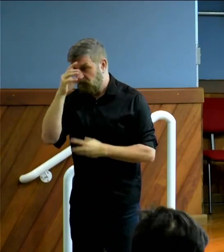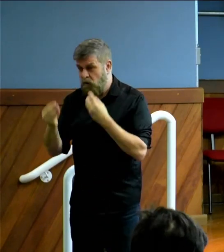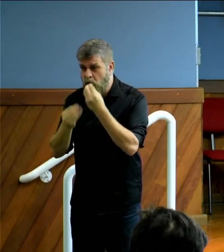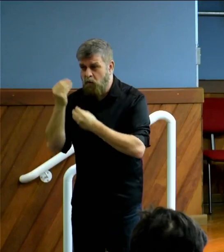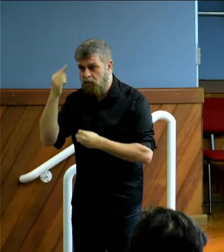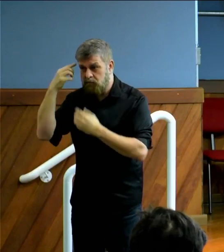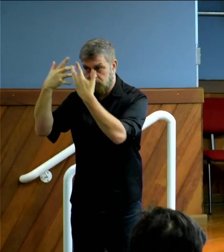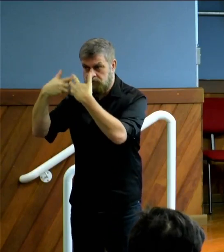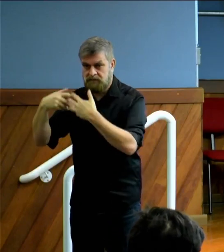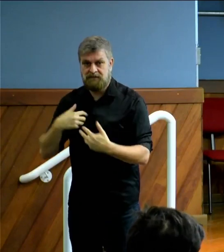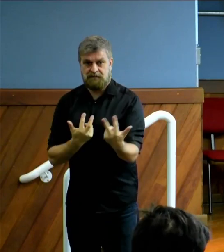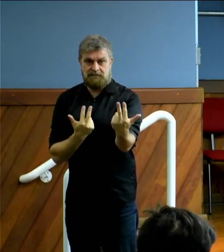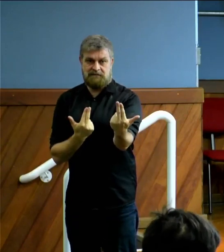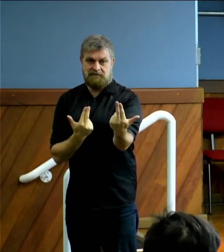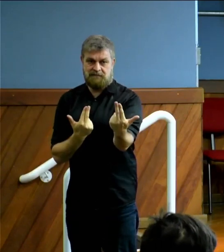Eu também.